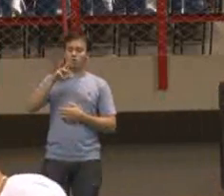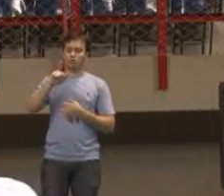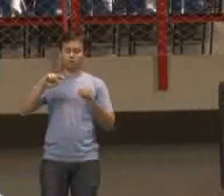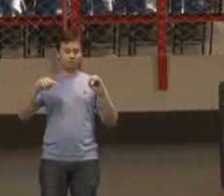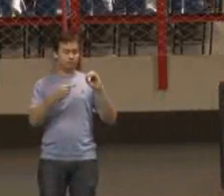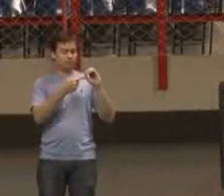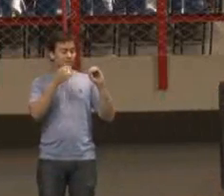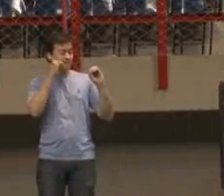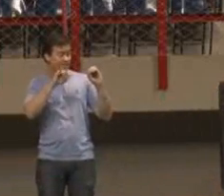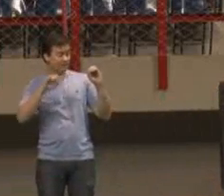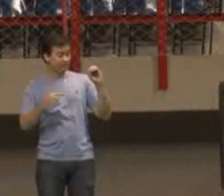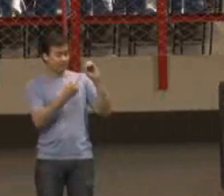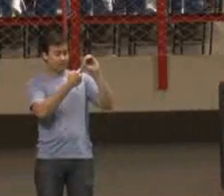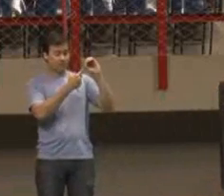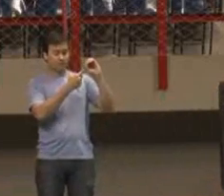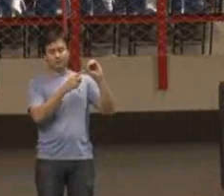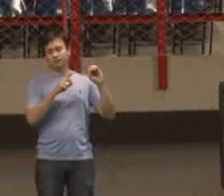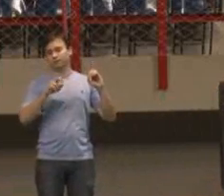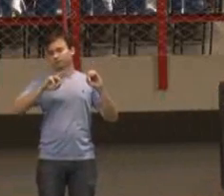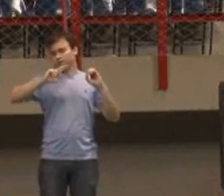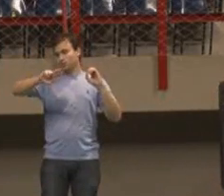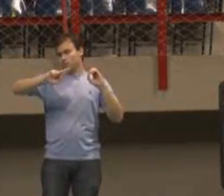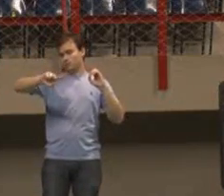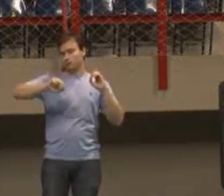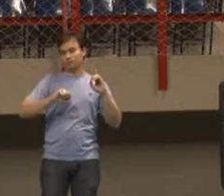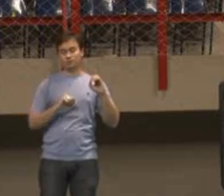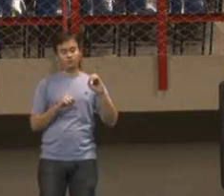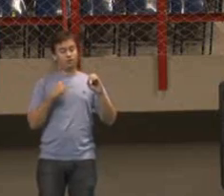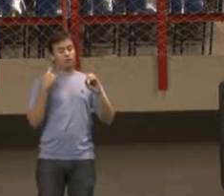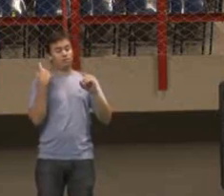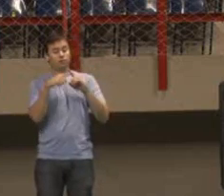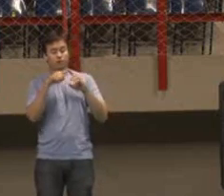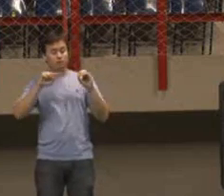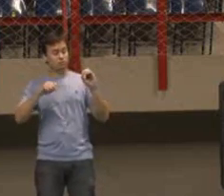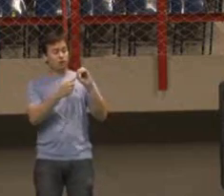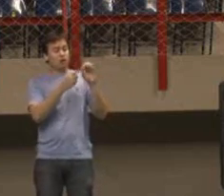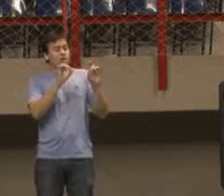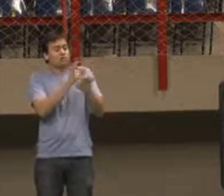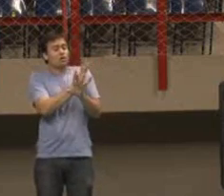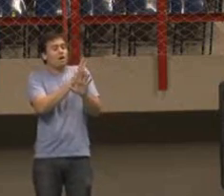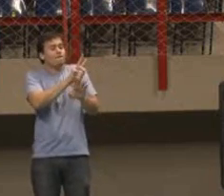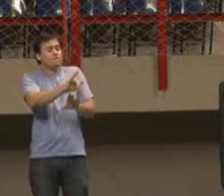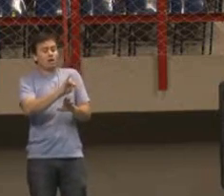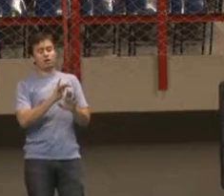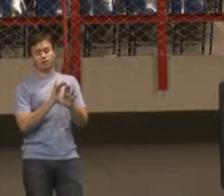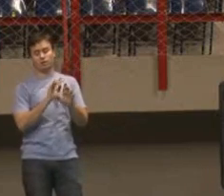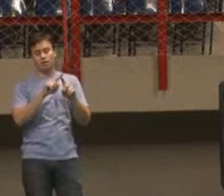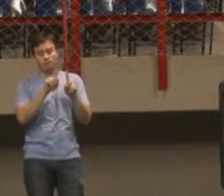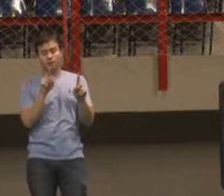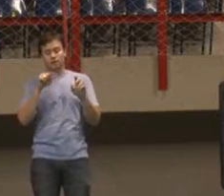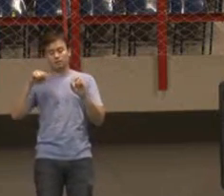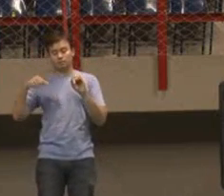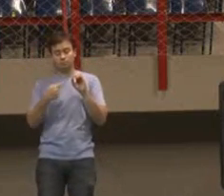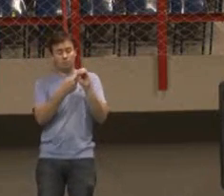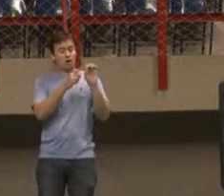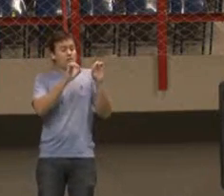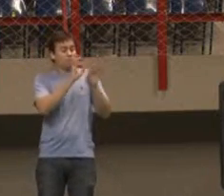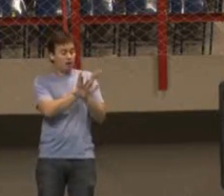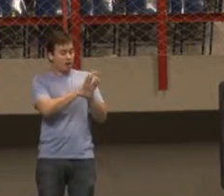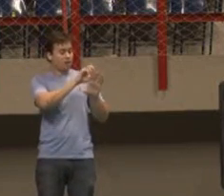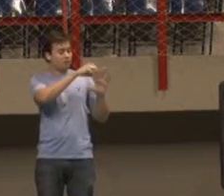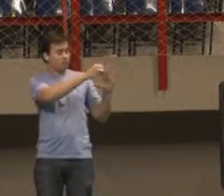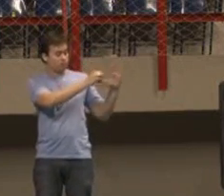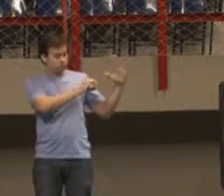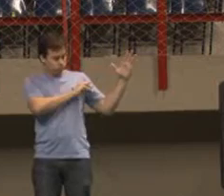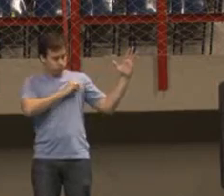Pessoal, concepção significa fecundação. A pílula seguinte, ela vai agir muitas